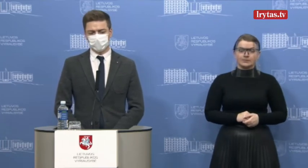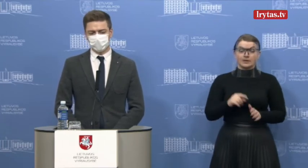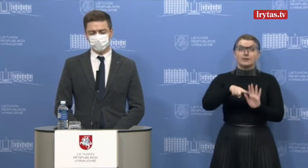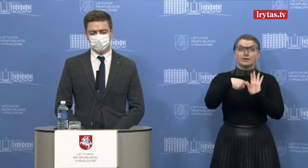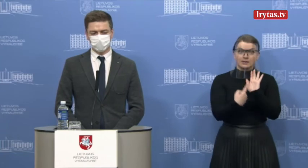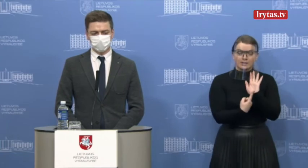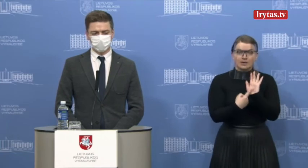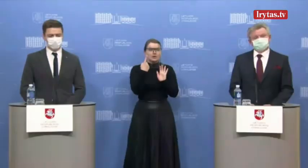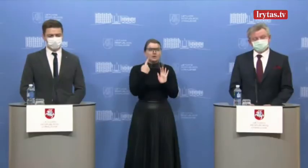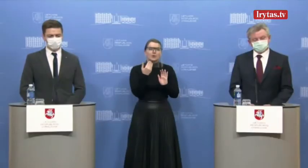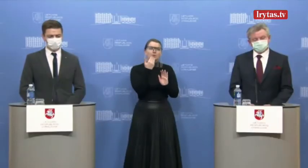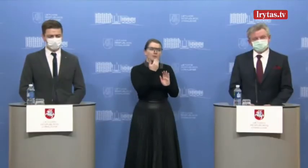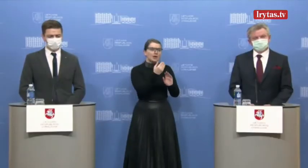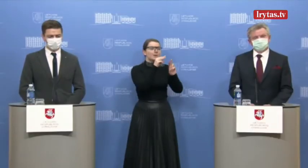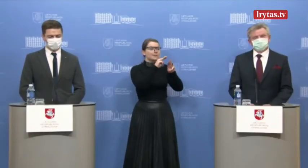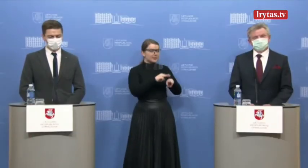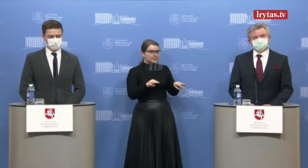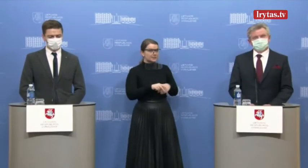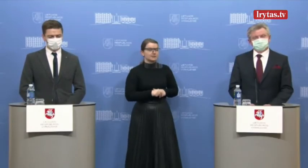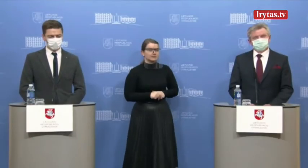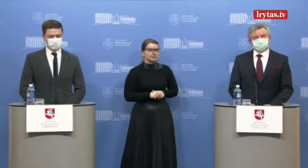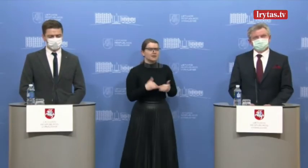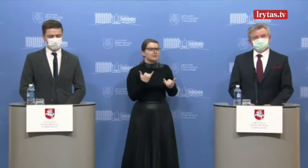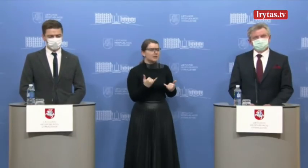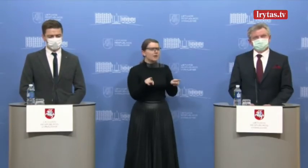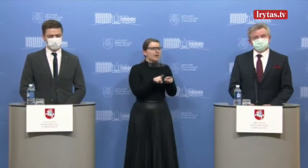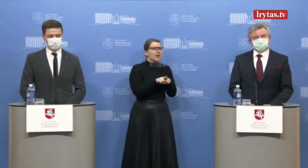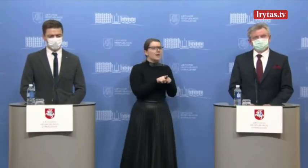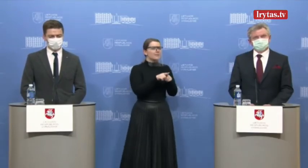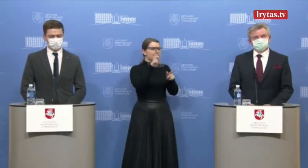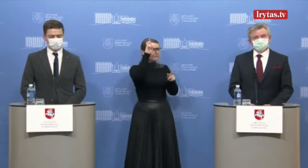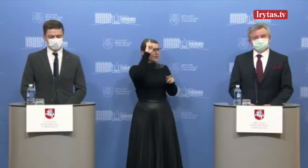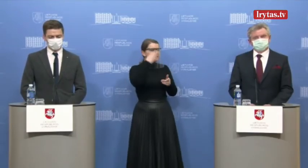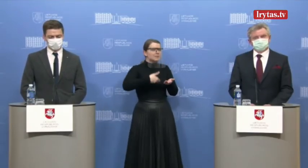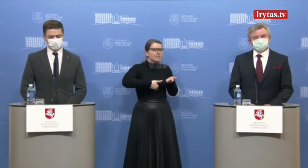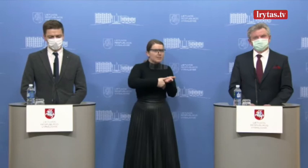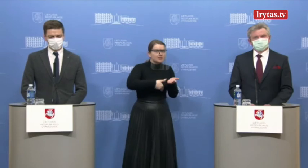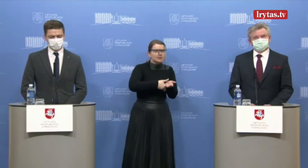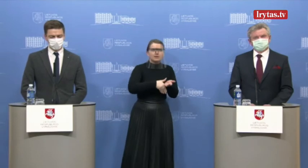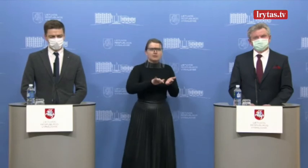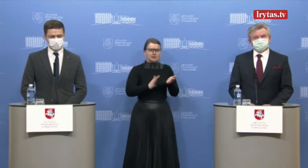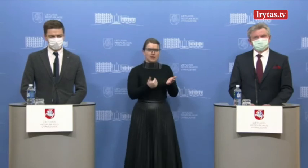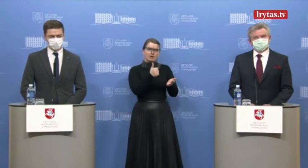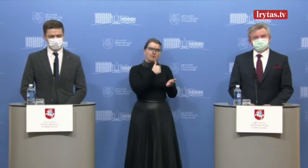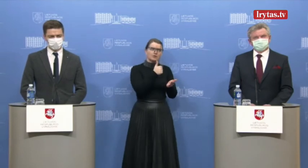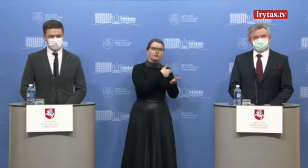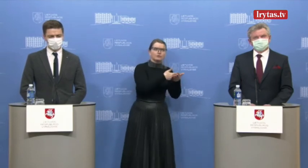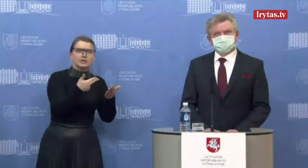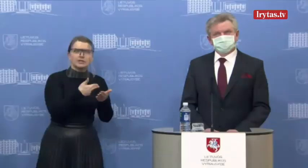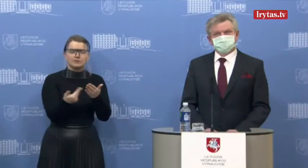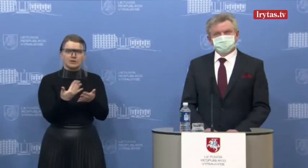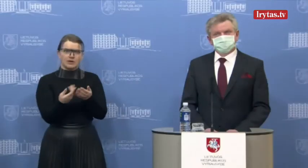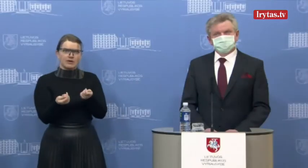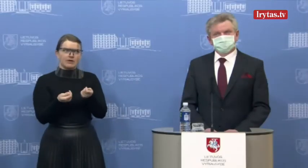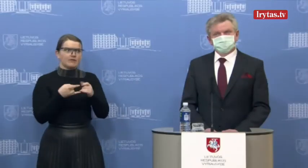klausimą ministrai. Ar yra svarstama kažkokio valstybės pagalbą kelybių vežėjams? Ir ar jūs apskritai esat